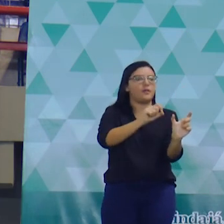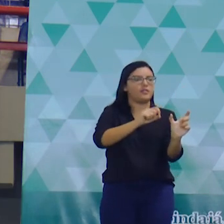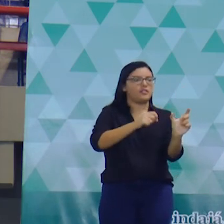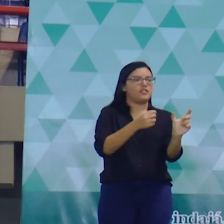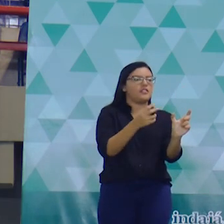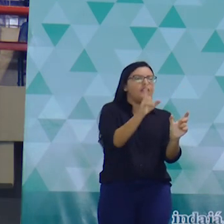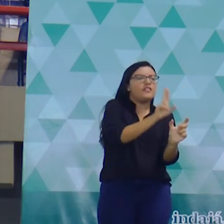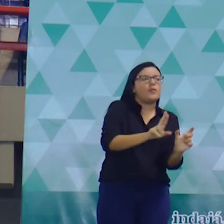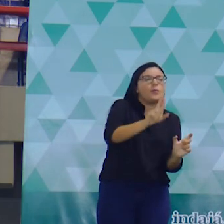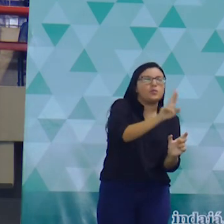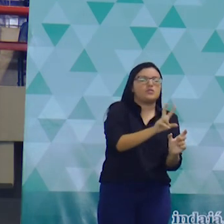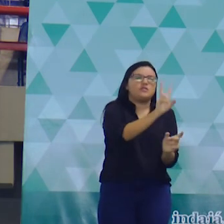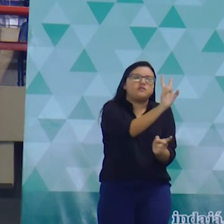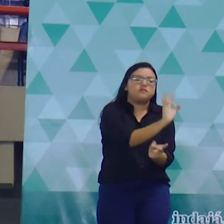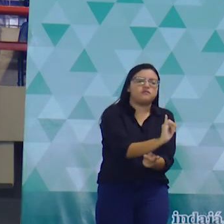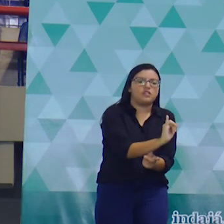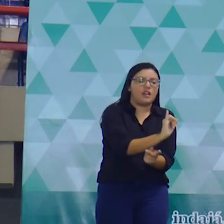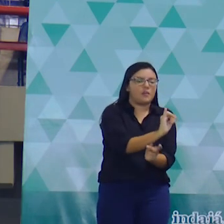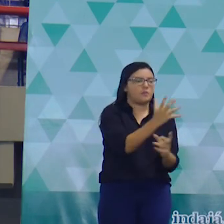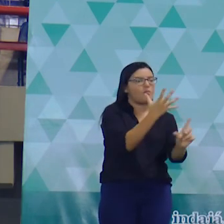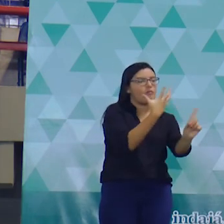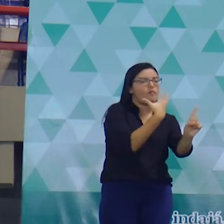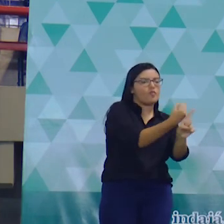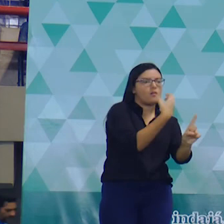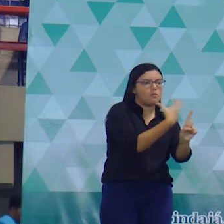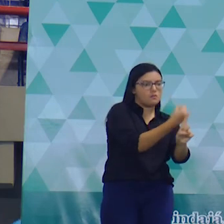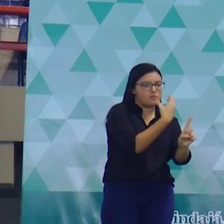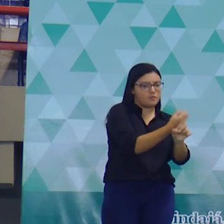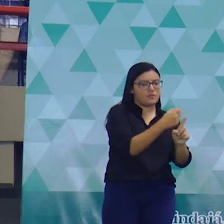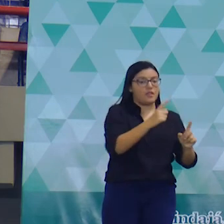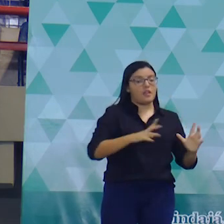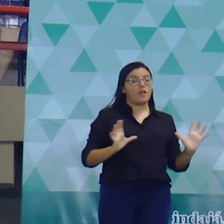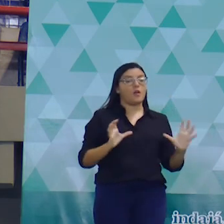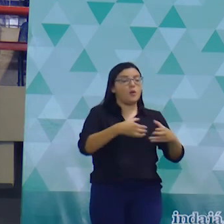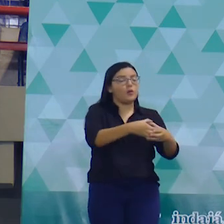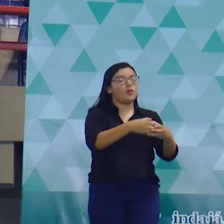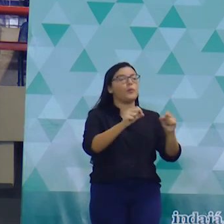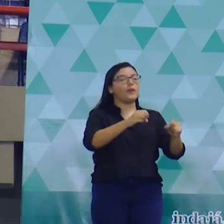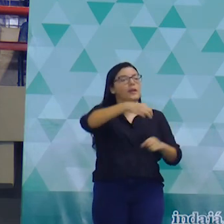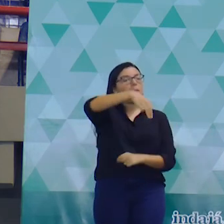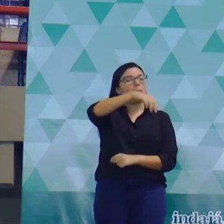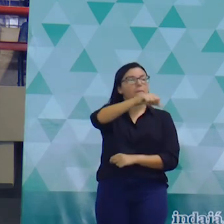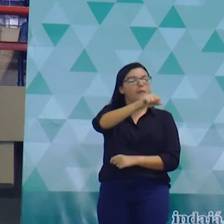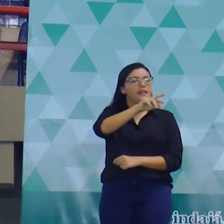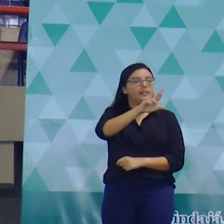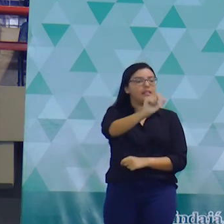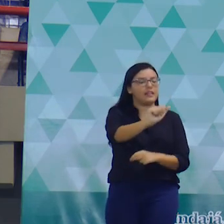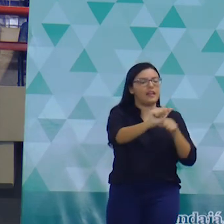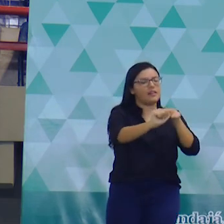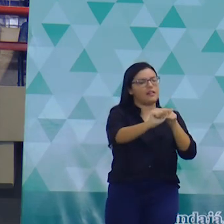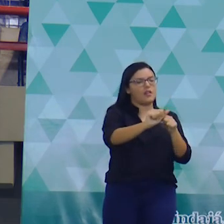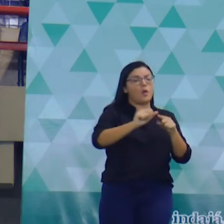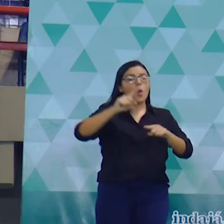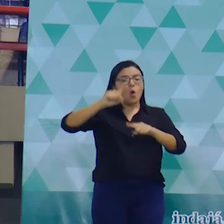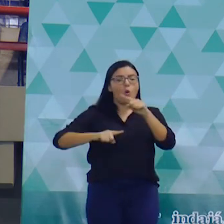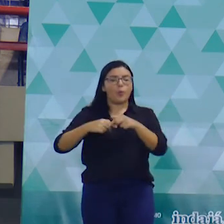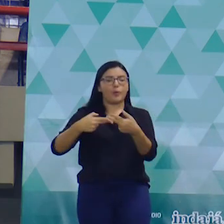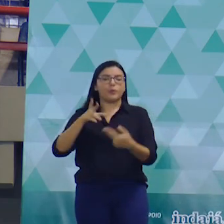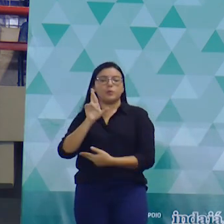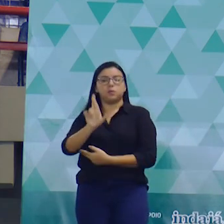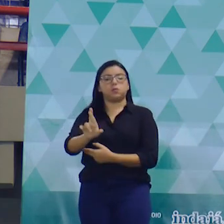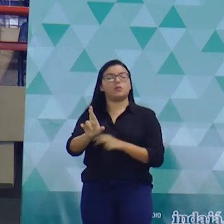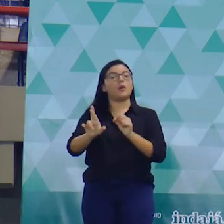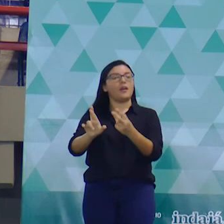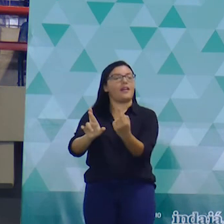ser consumidas. Reagentes formam a matéria-prima. E o produto é aquilo que você quer obter.